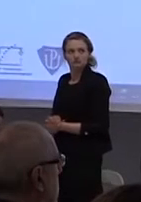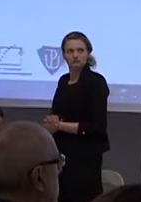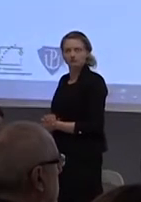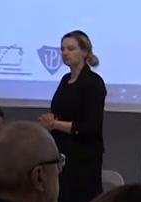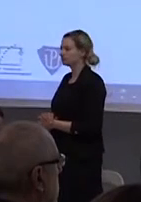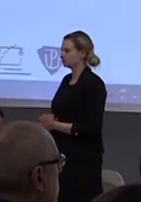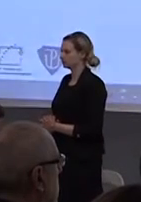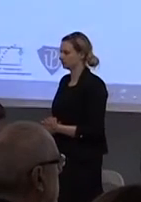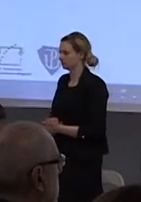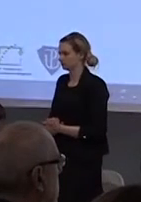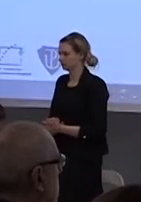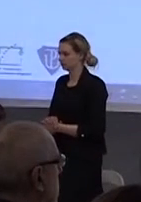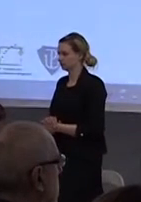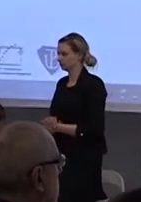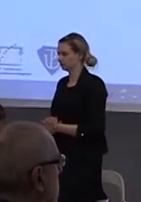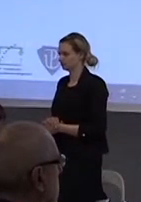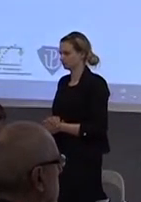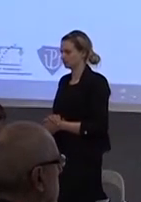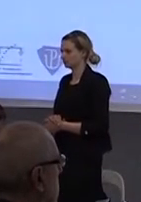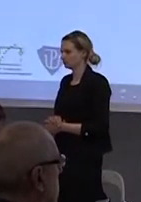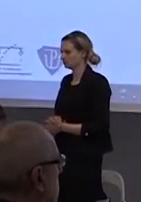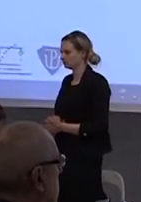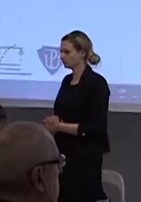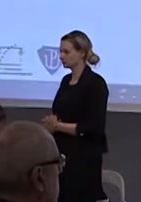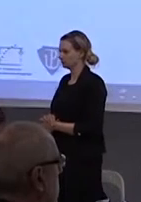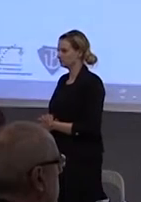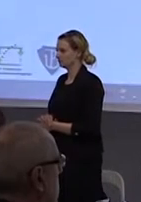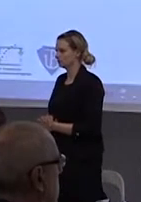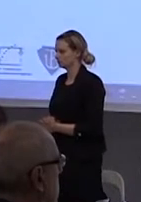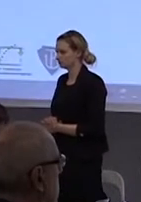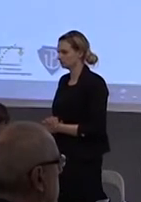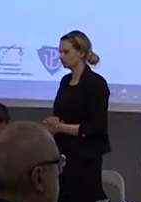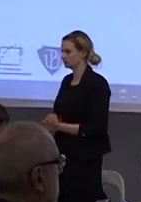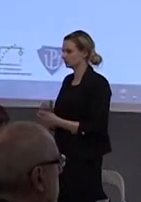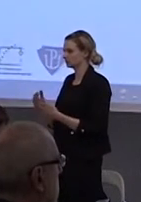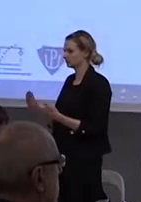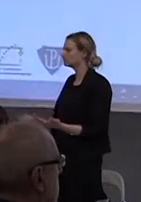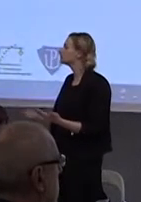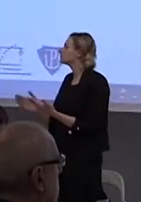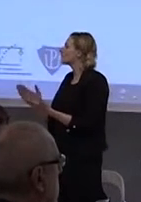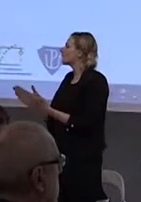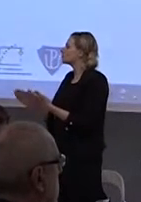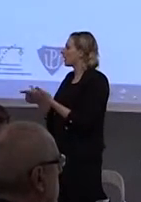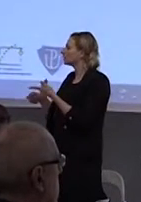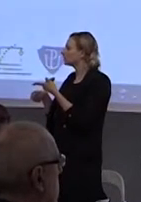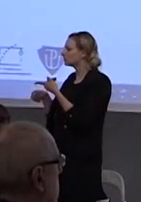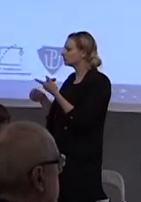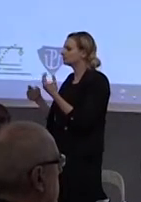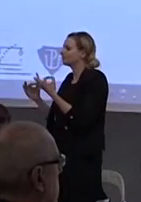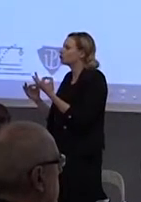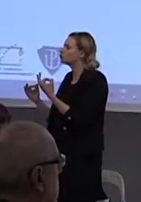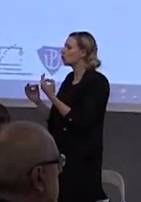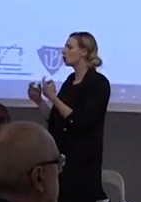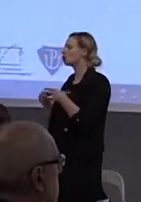take note of how important these friendships are. Tak mě zrovna přátelé nepomohli, když se mi rozbilo auto, ale